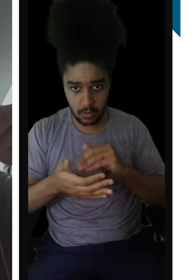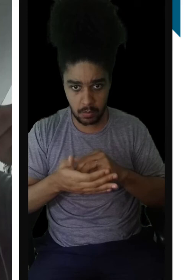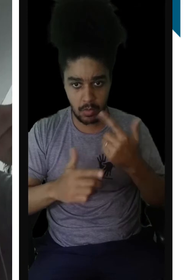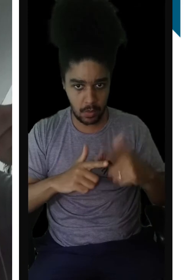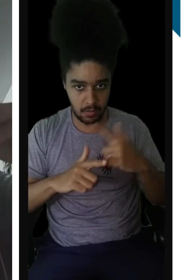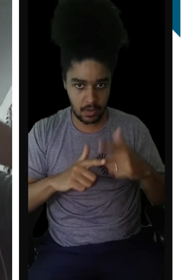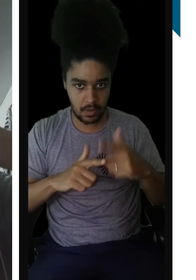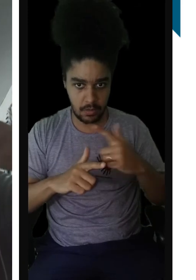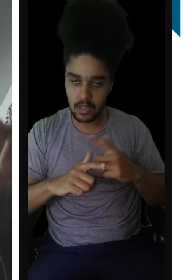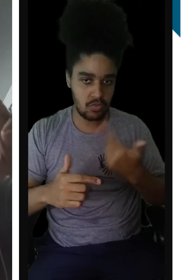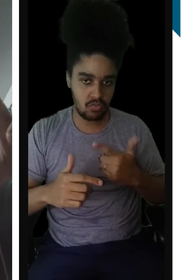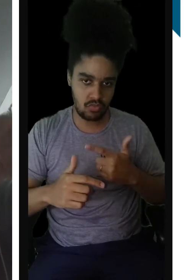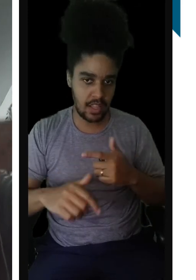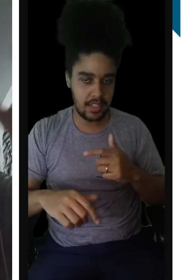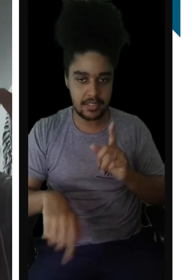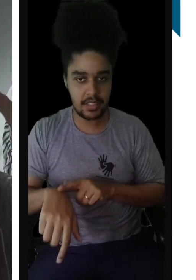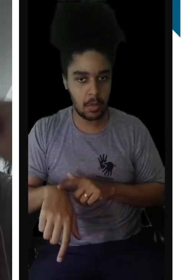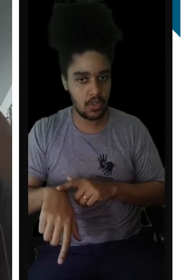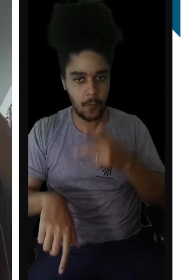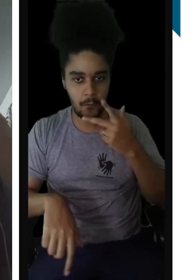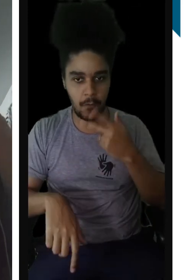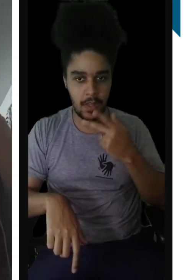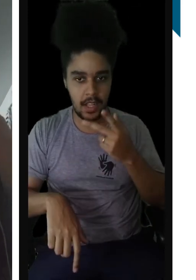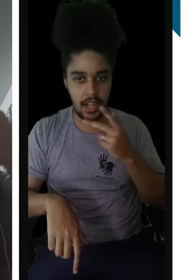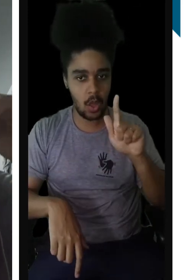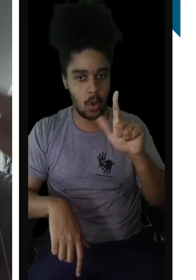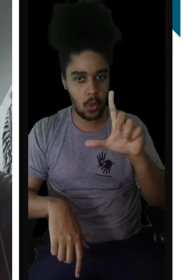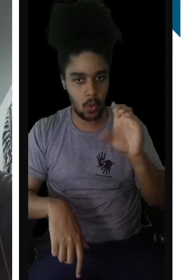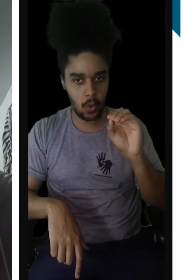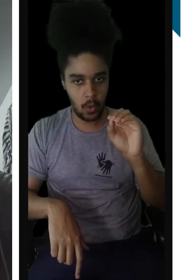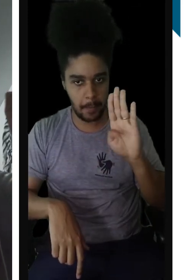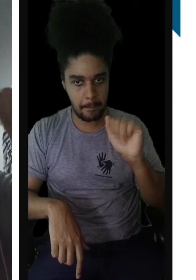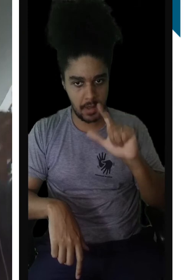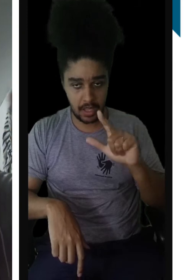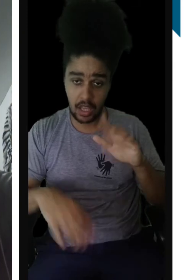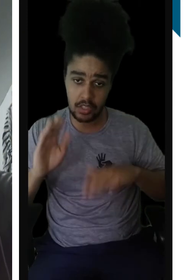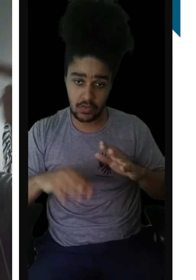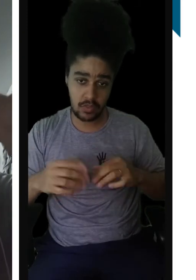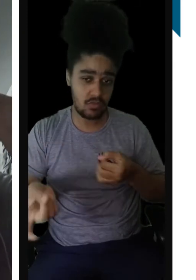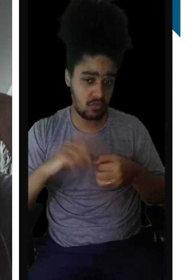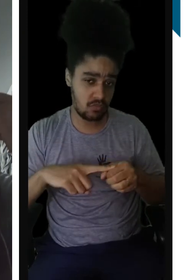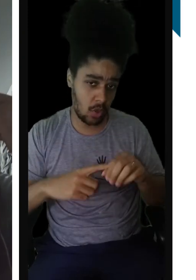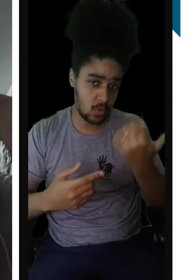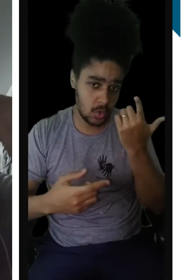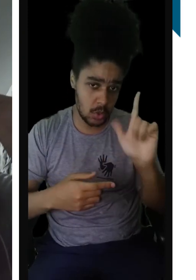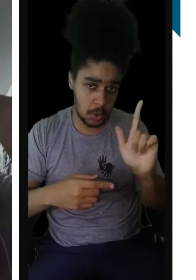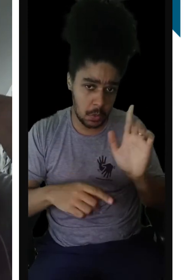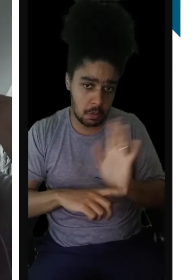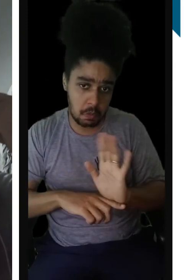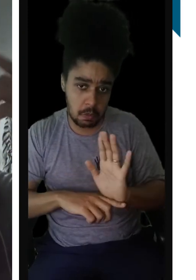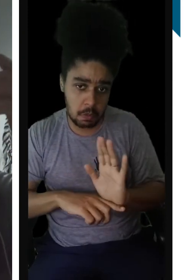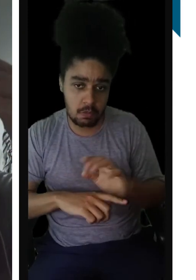local, né? Porque não vai dar tempo de falar dos problemas a nível global, talvez a gente volte em outro vídeo aqui